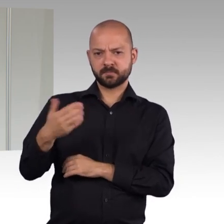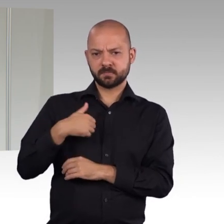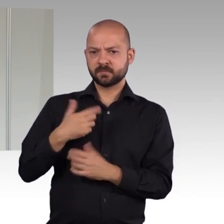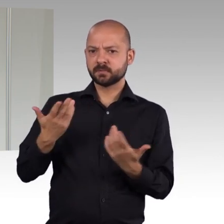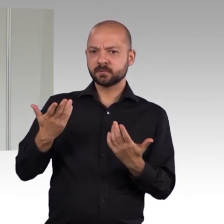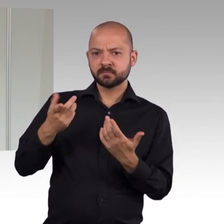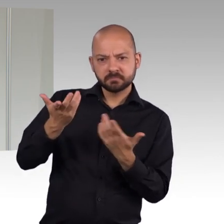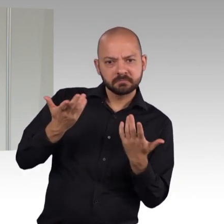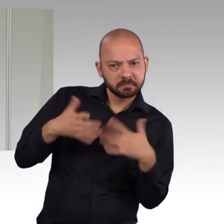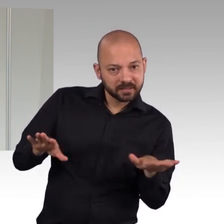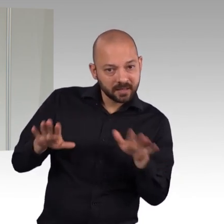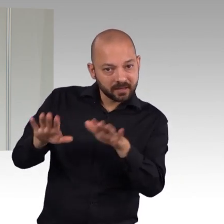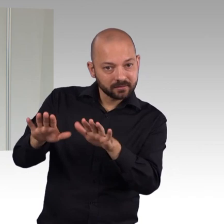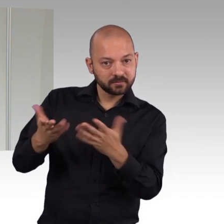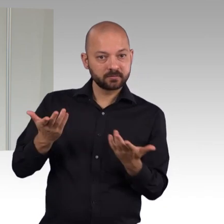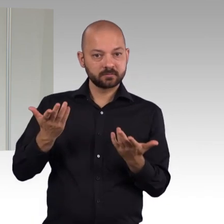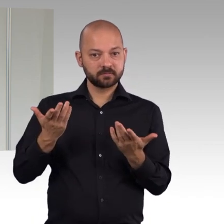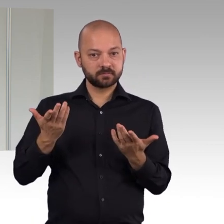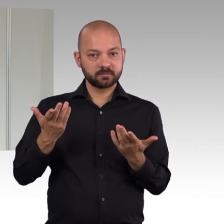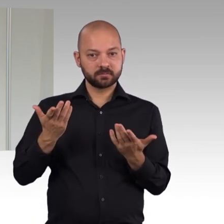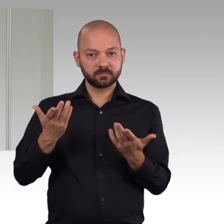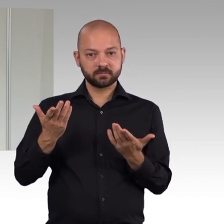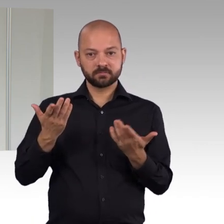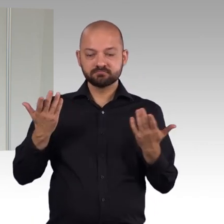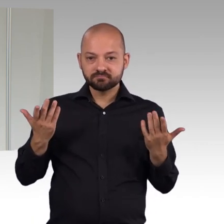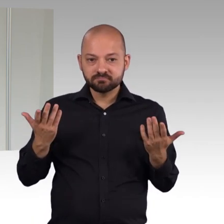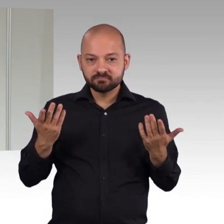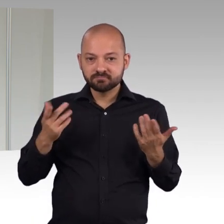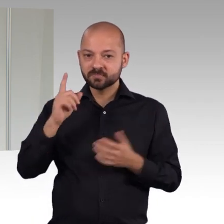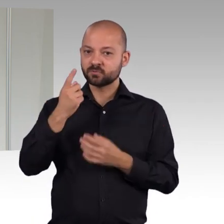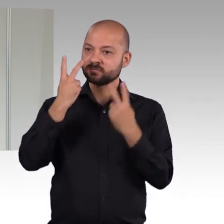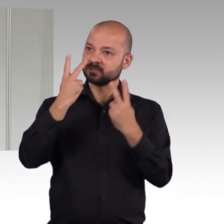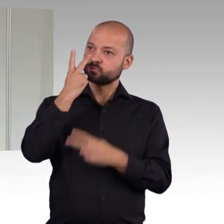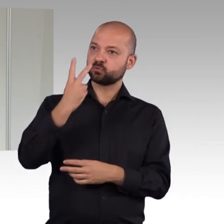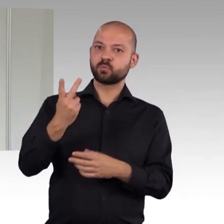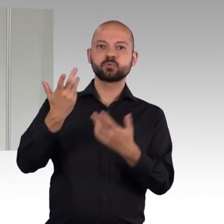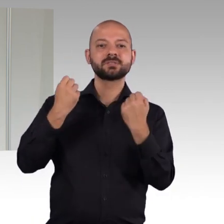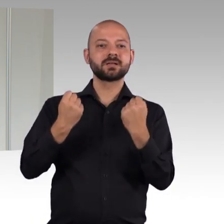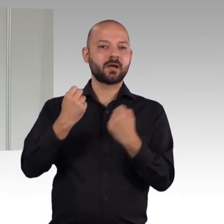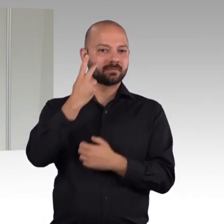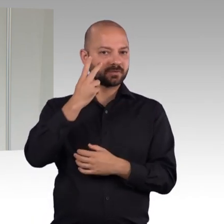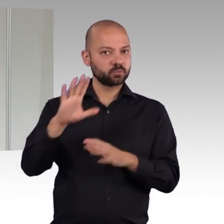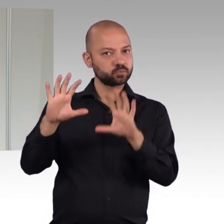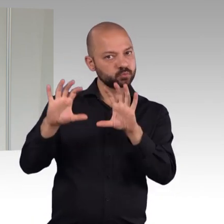wieder einen schlanken Fuß machen und sagen, für Sicherheit sorgen schon andere, da machen wir uns die Hände nicht schmutzig.